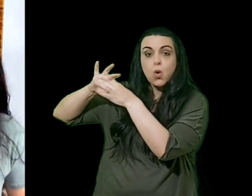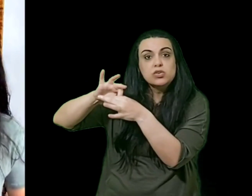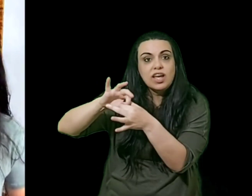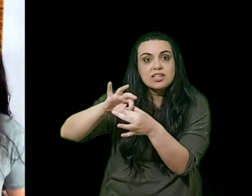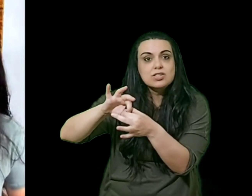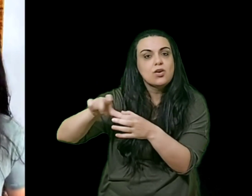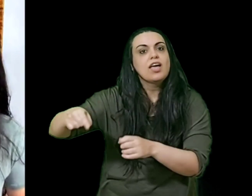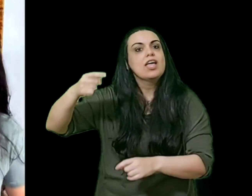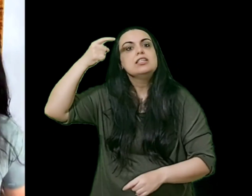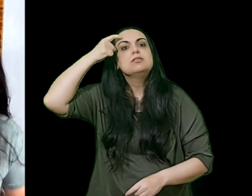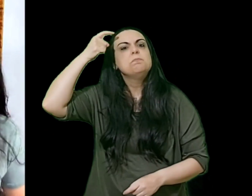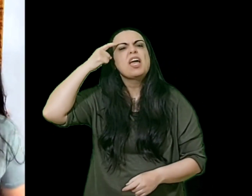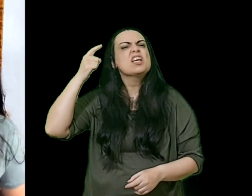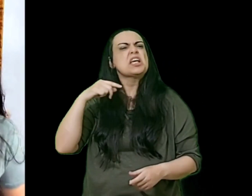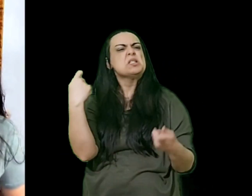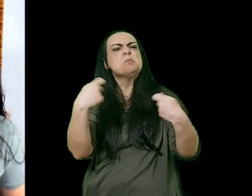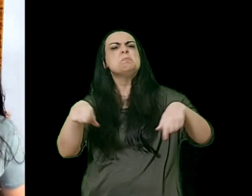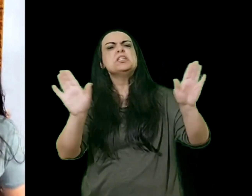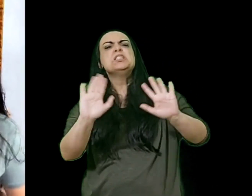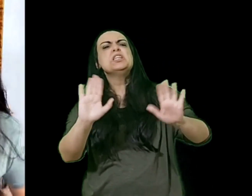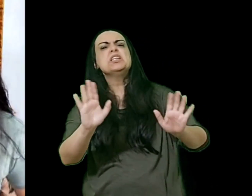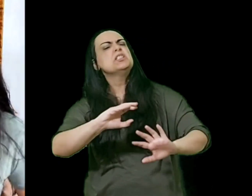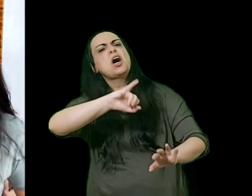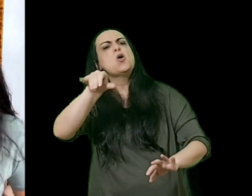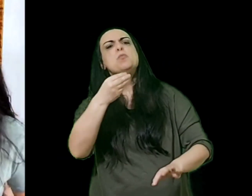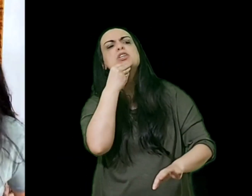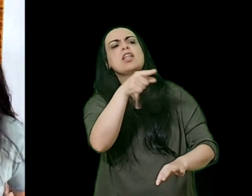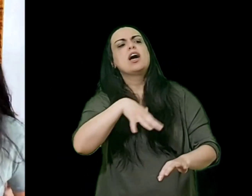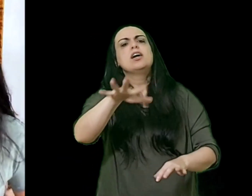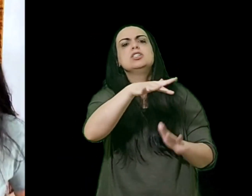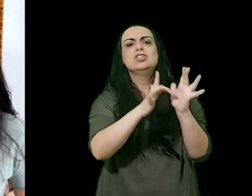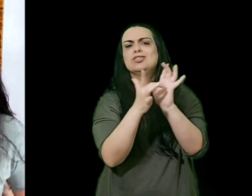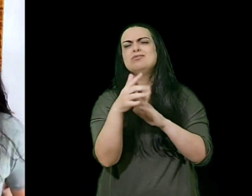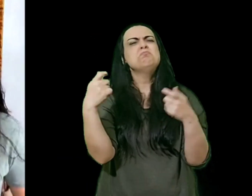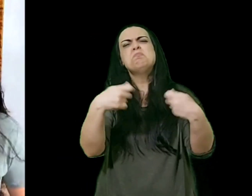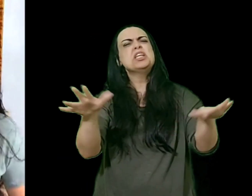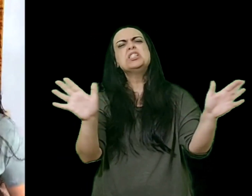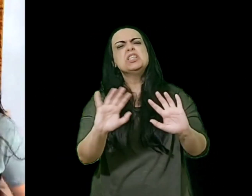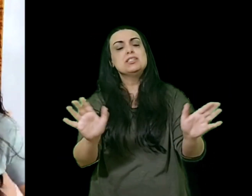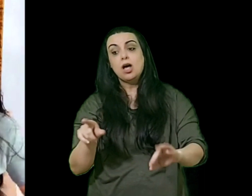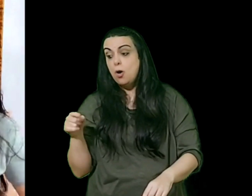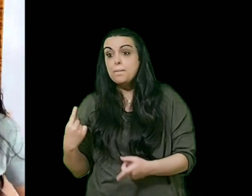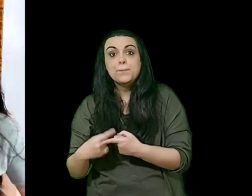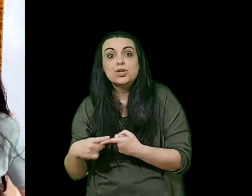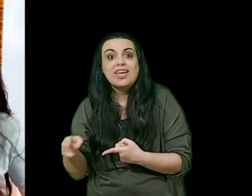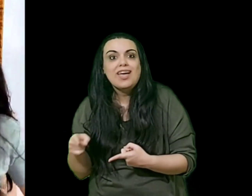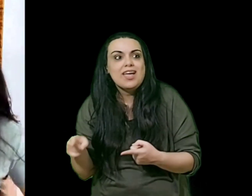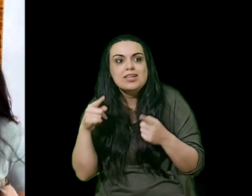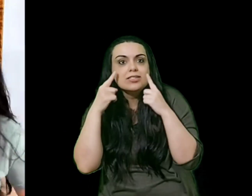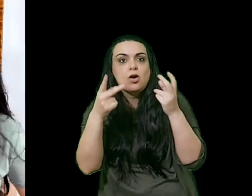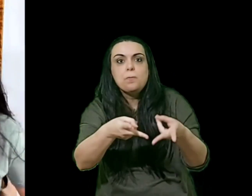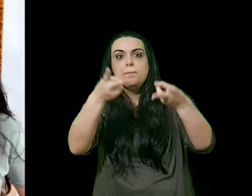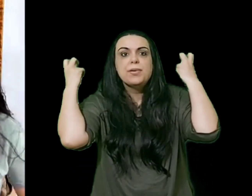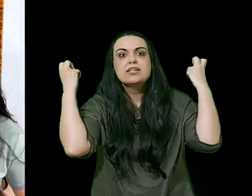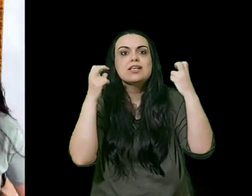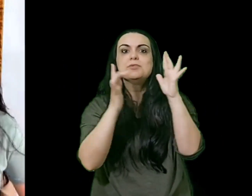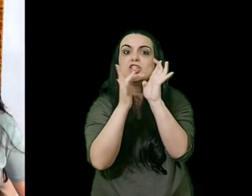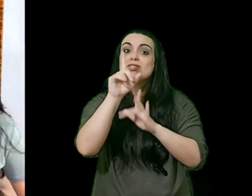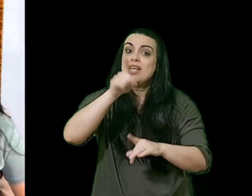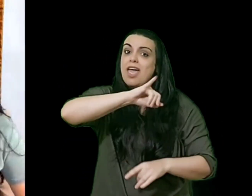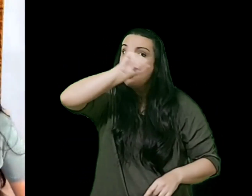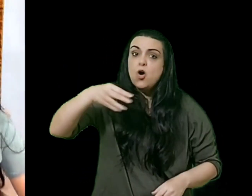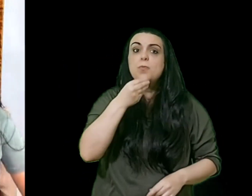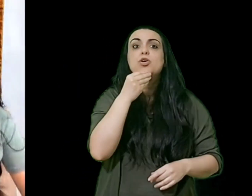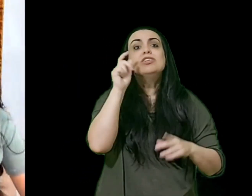deixava para eles claro a oportunidade que estava diante deles, porque eles não viam que Jesus era uma oportunidade para poder sanar